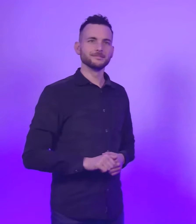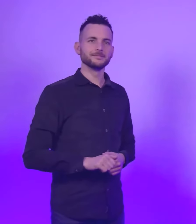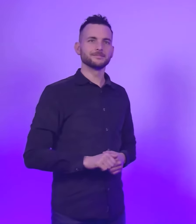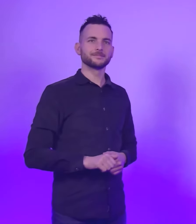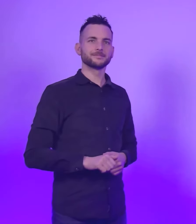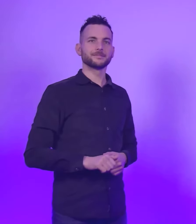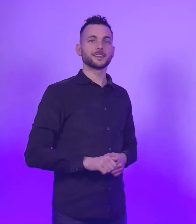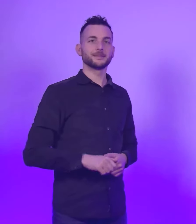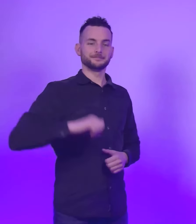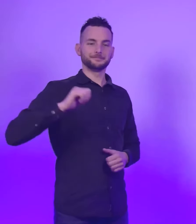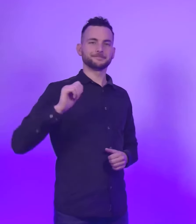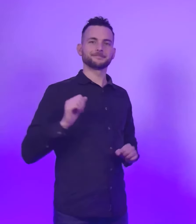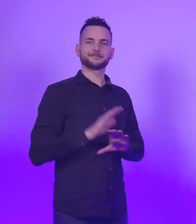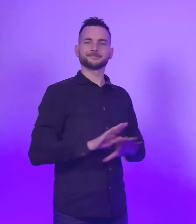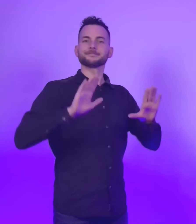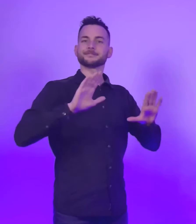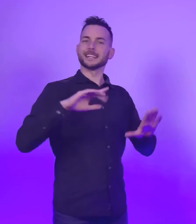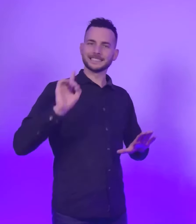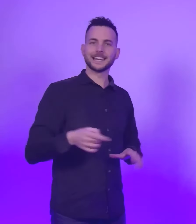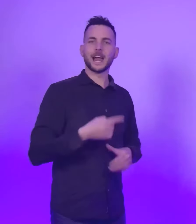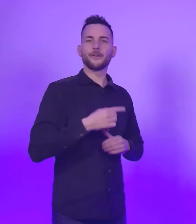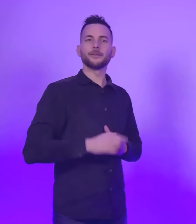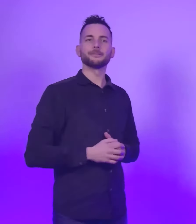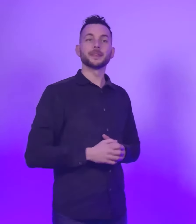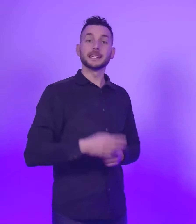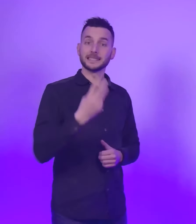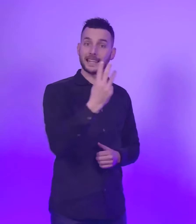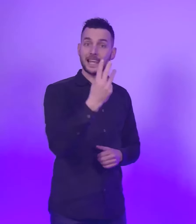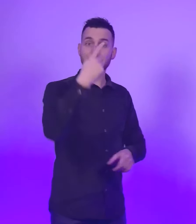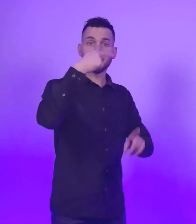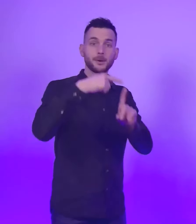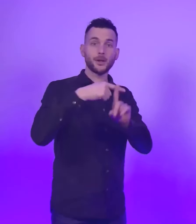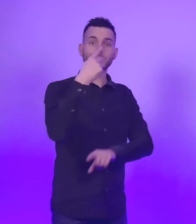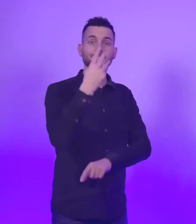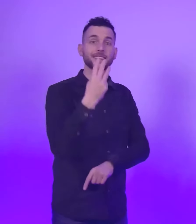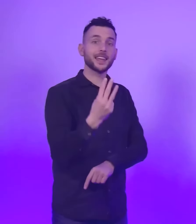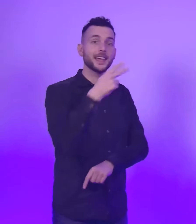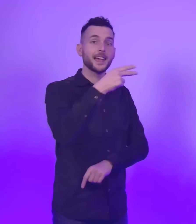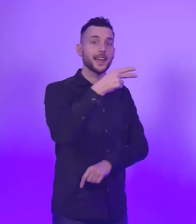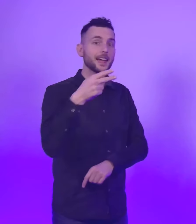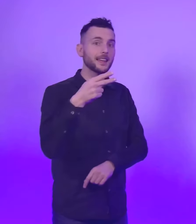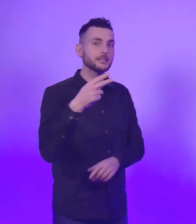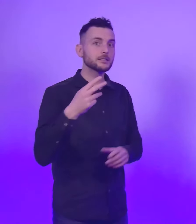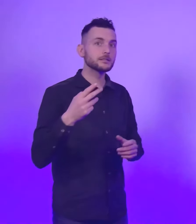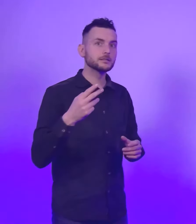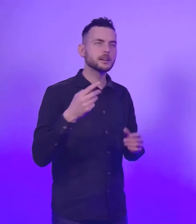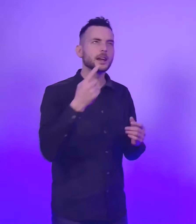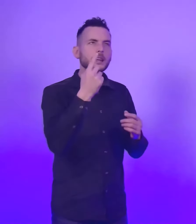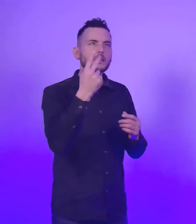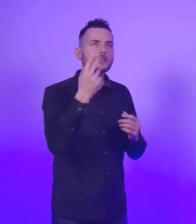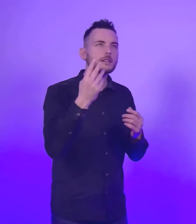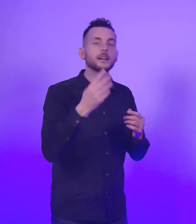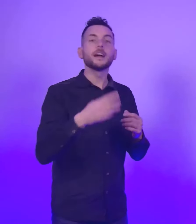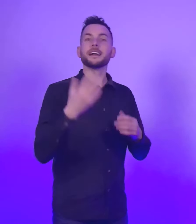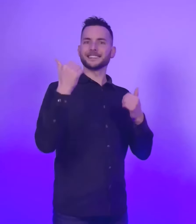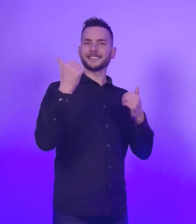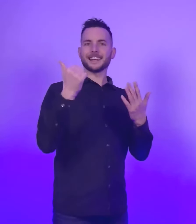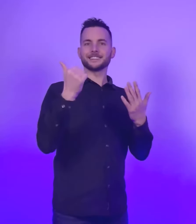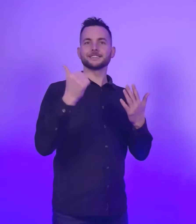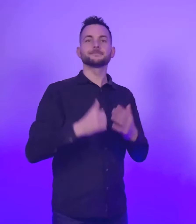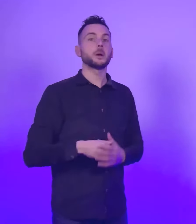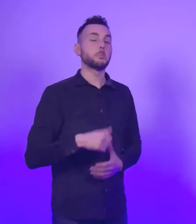Hartstikke idee. Dat gaat snel. 3 plus 3 is... 1, 2, 3, 4, 5, 6. Ja, heel